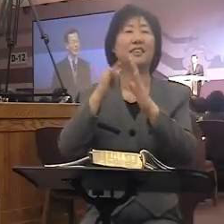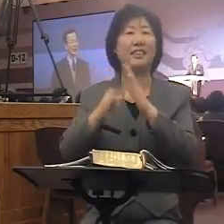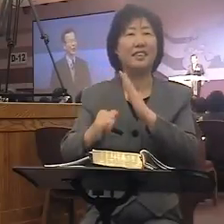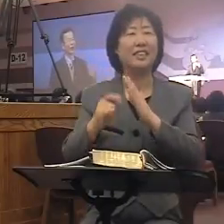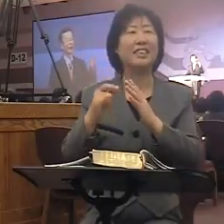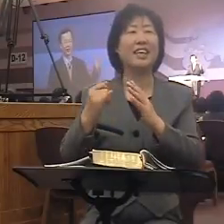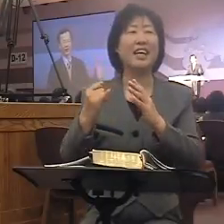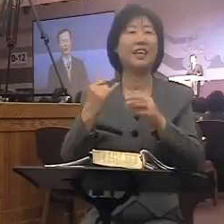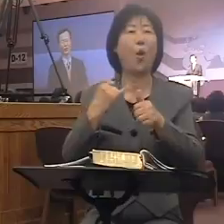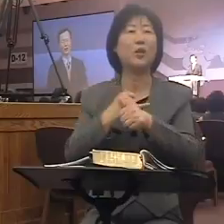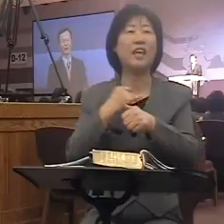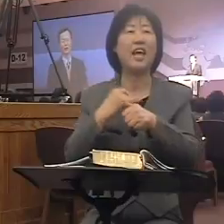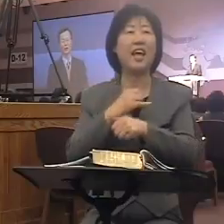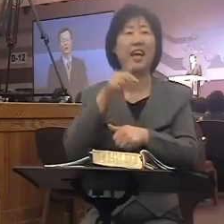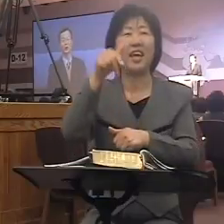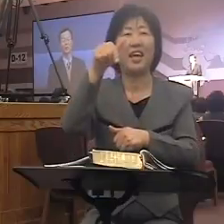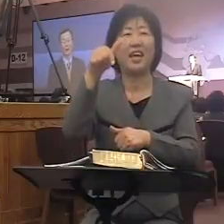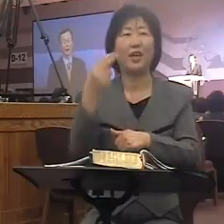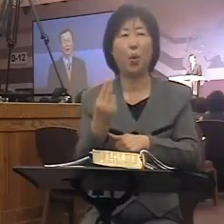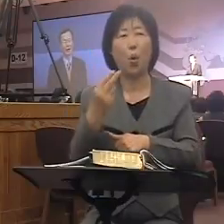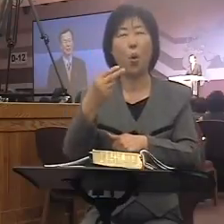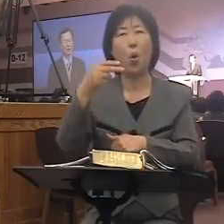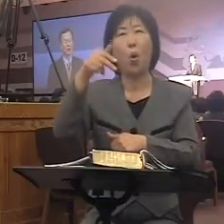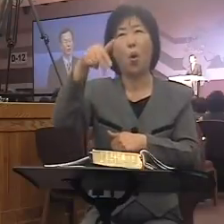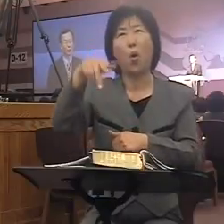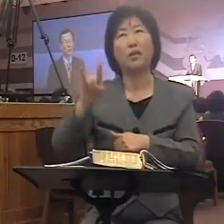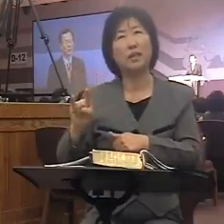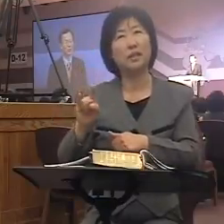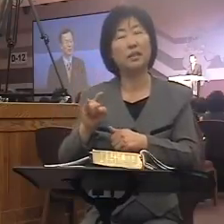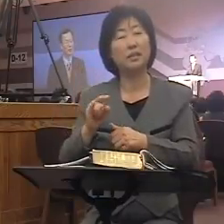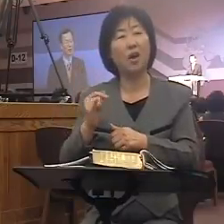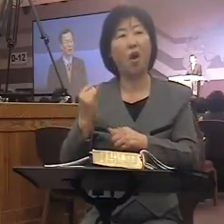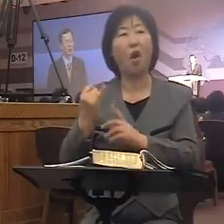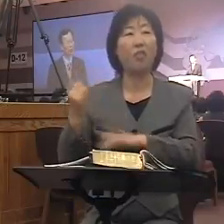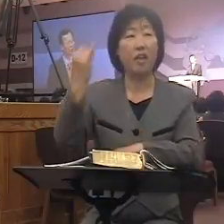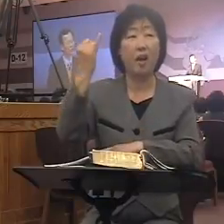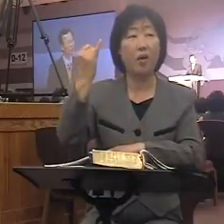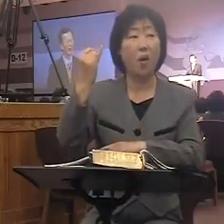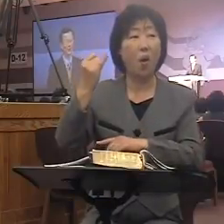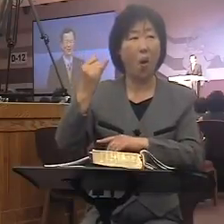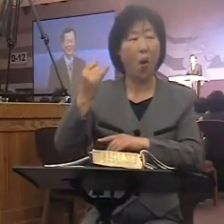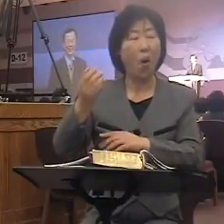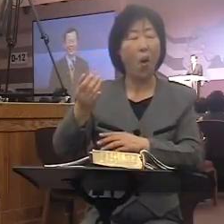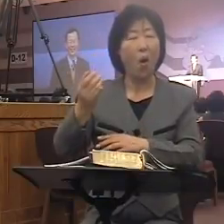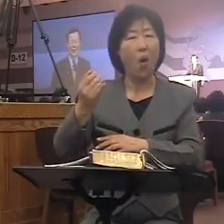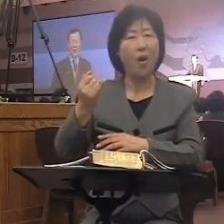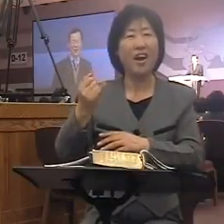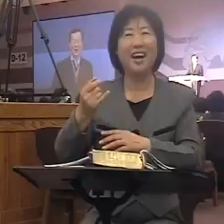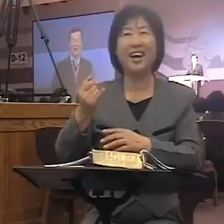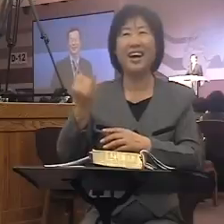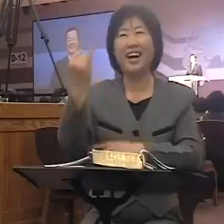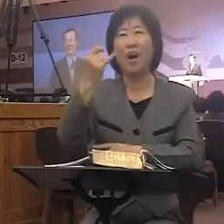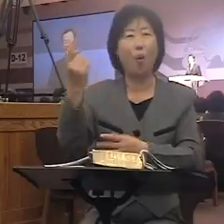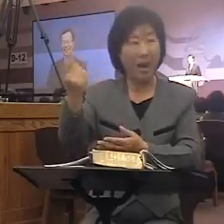이제 언니 되는 한 선배 분하고 와서